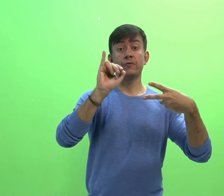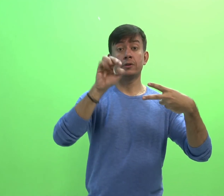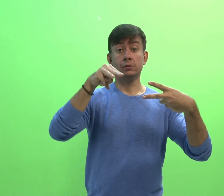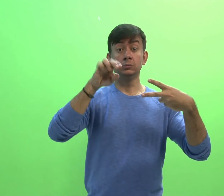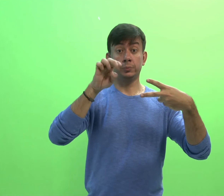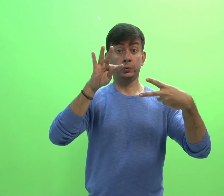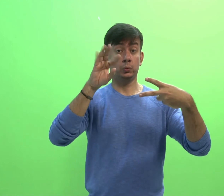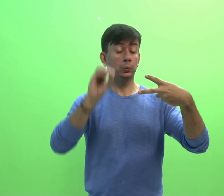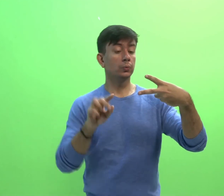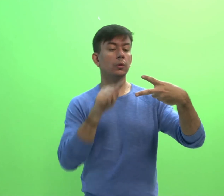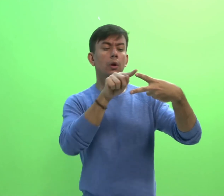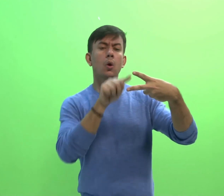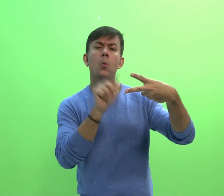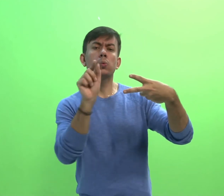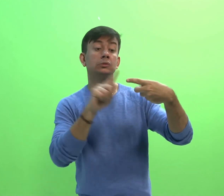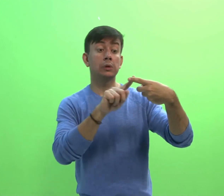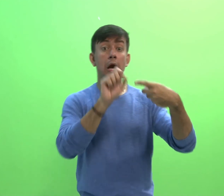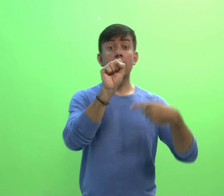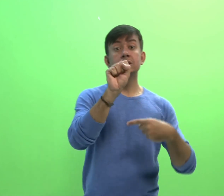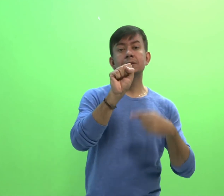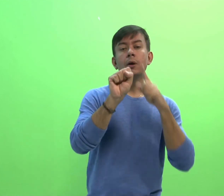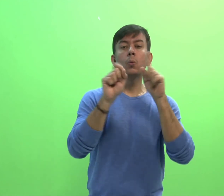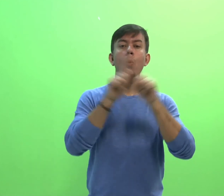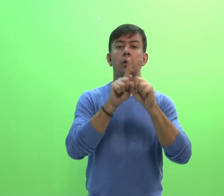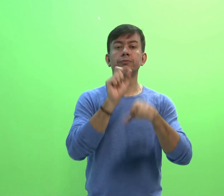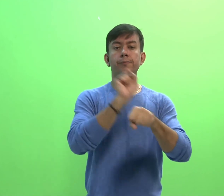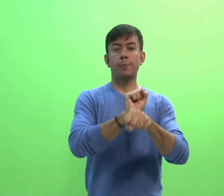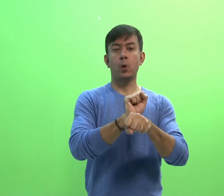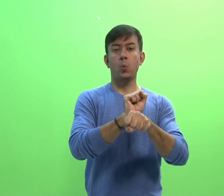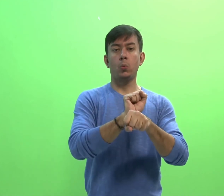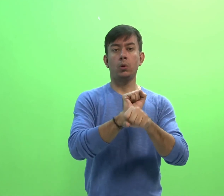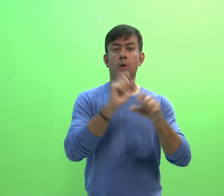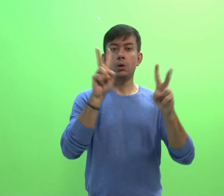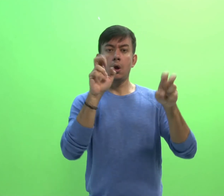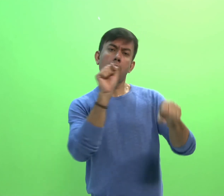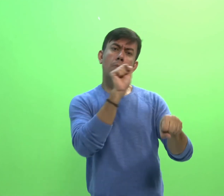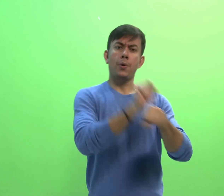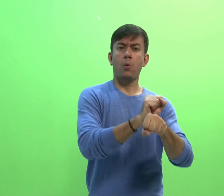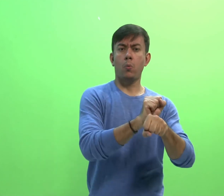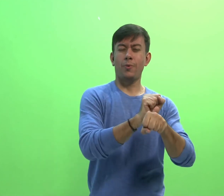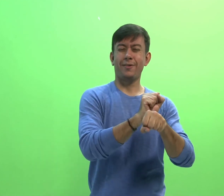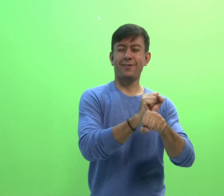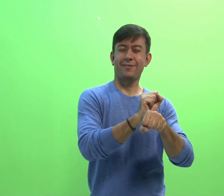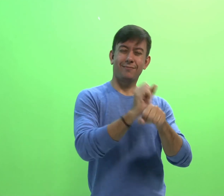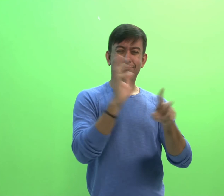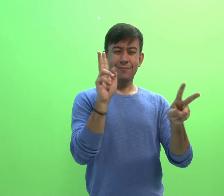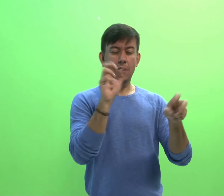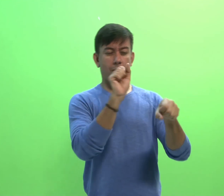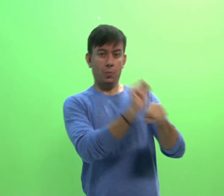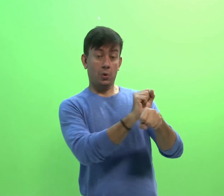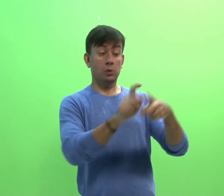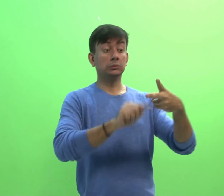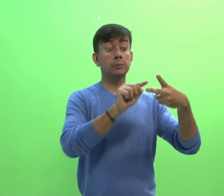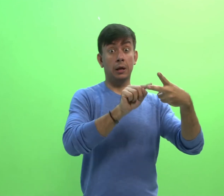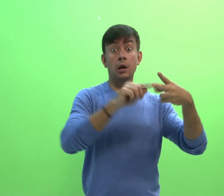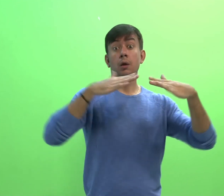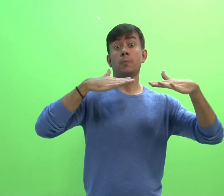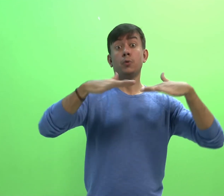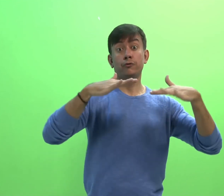e movimento. S. Então, teremos a linearidade, que é como se fosse